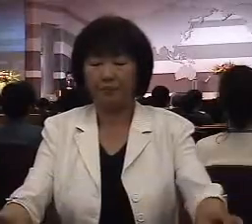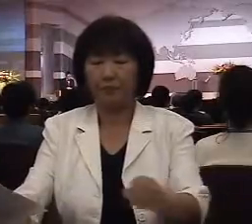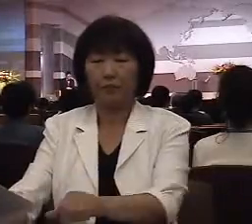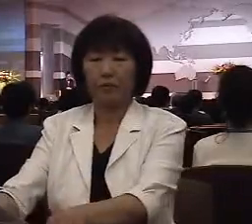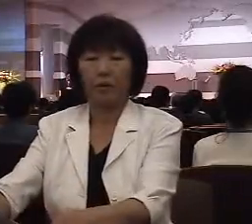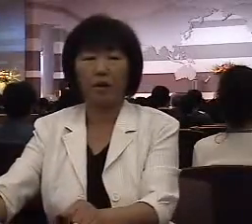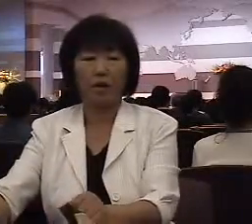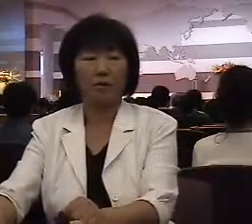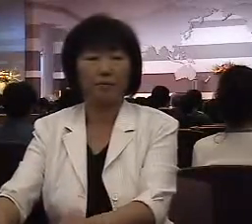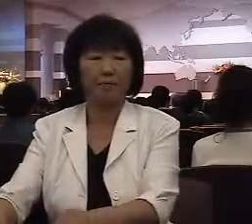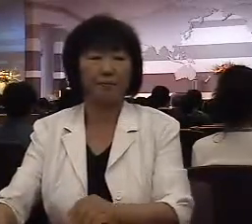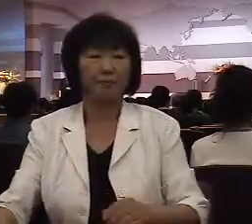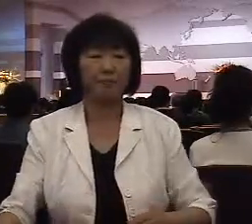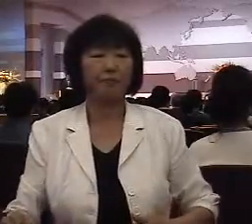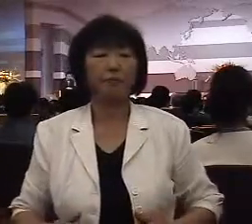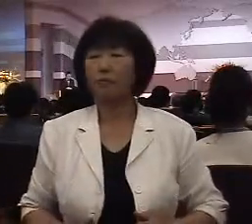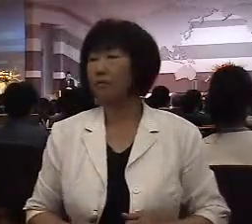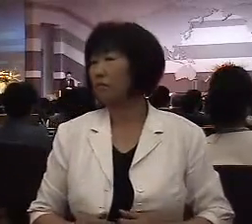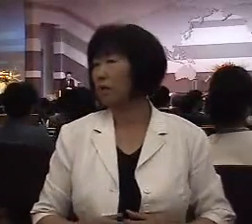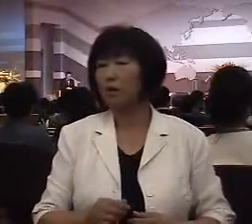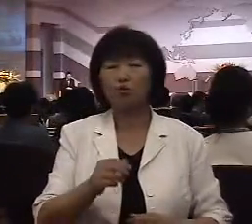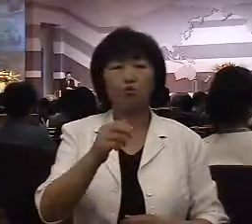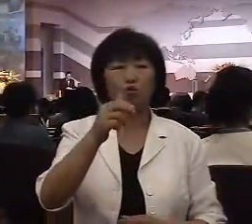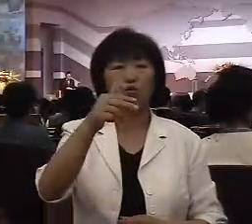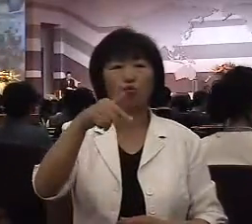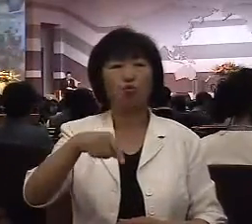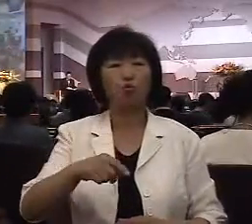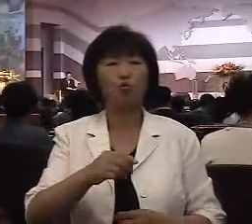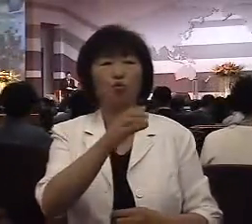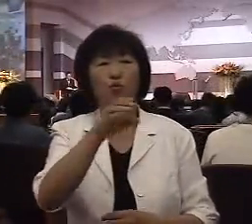인사나누죠. 주님의 십자가 붙잡겠습니다.